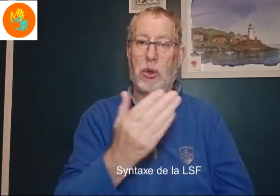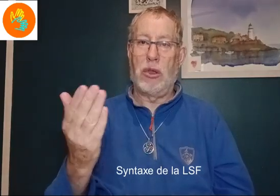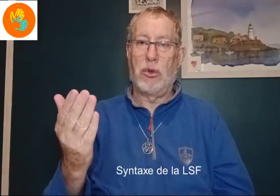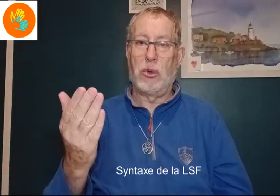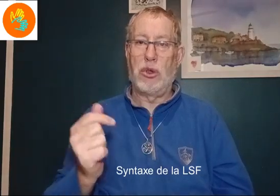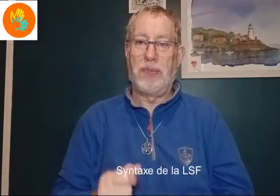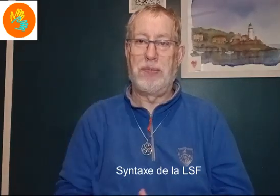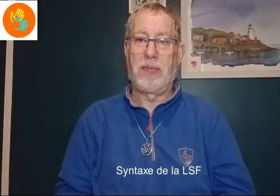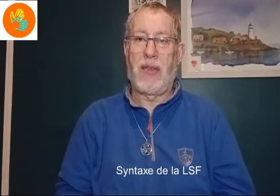Bonjour à vous tous.